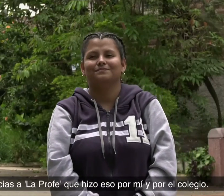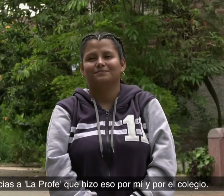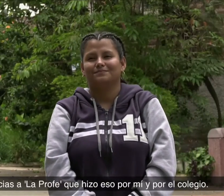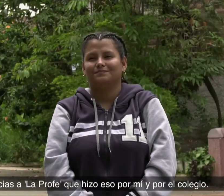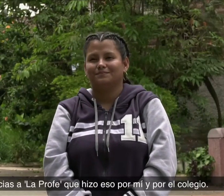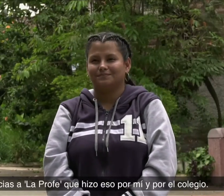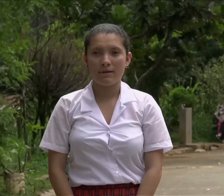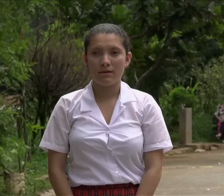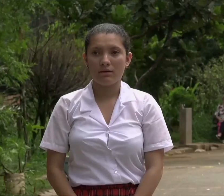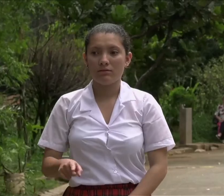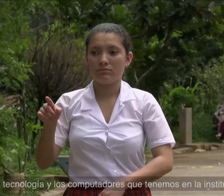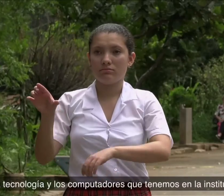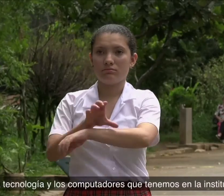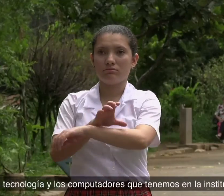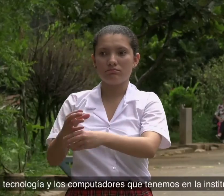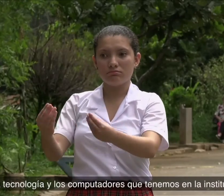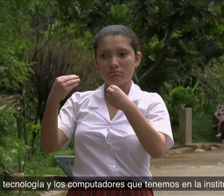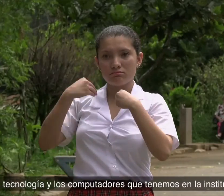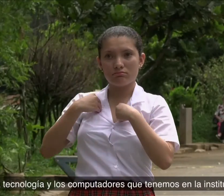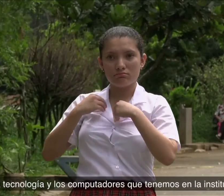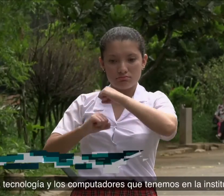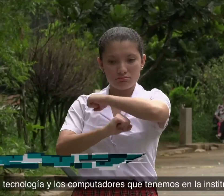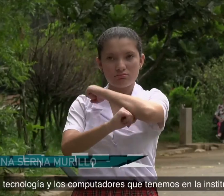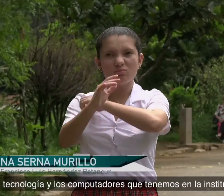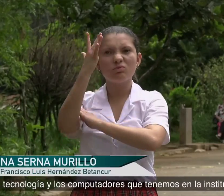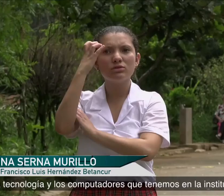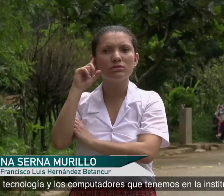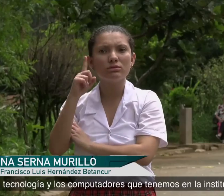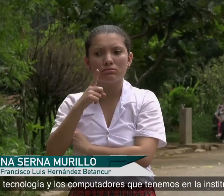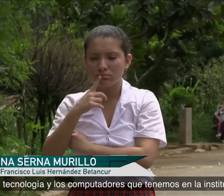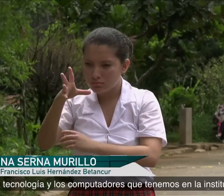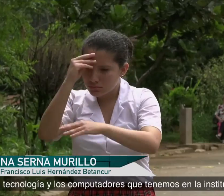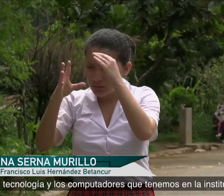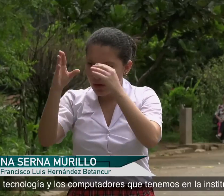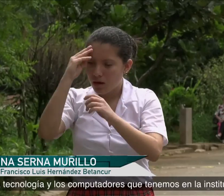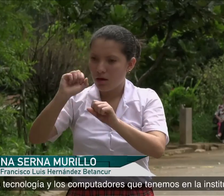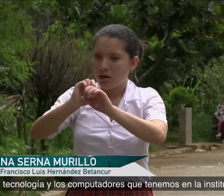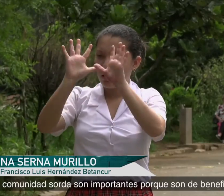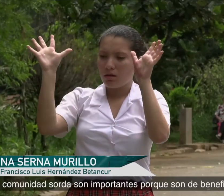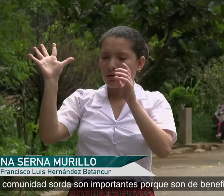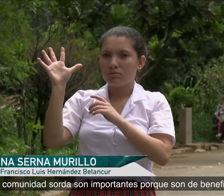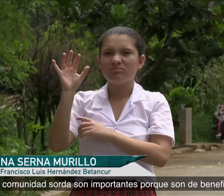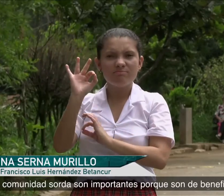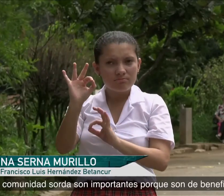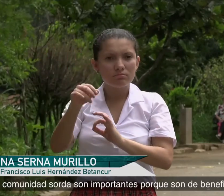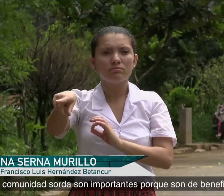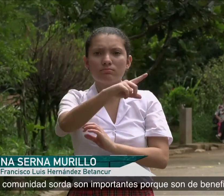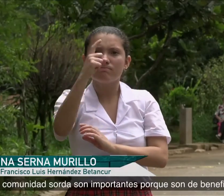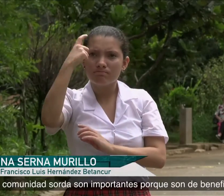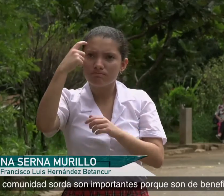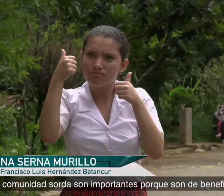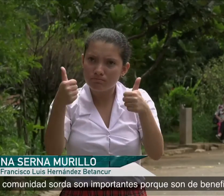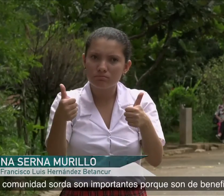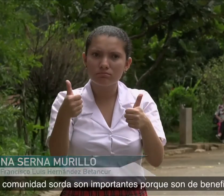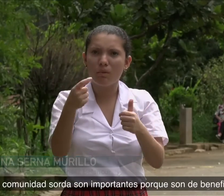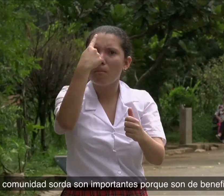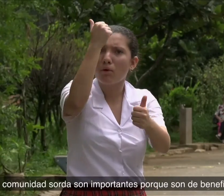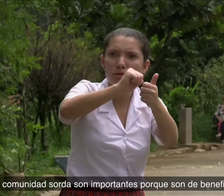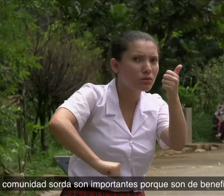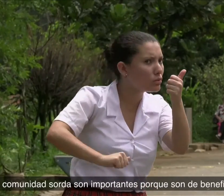colegio. Bueno, en cuanto a la tecnología, los computadores que tenemos en la institución, pues para la comunidad sorda son importantes porque son de